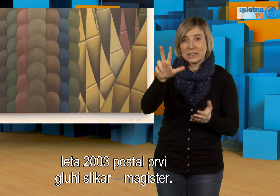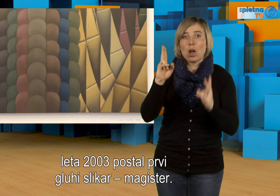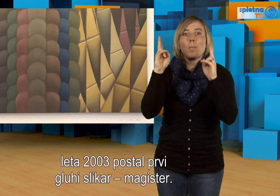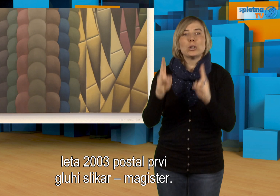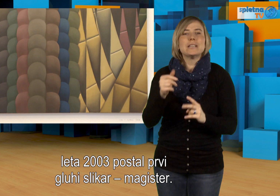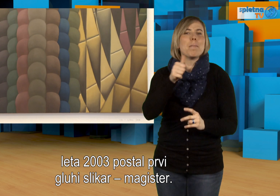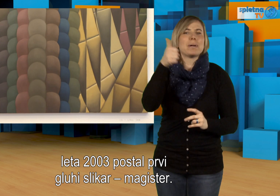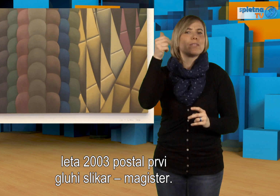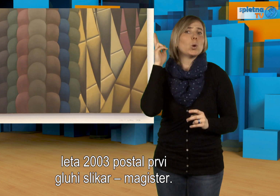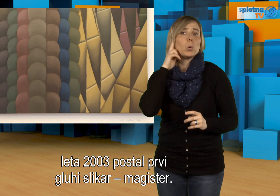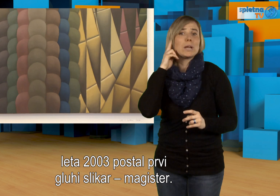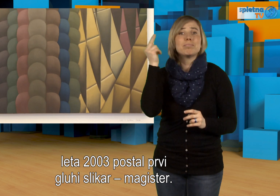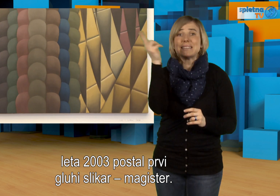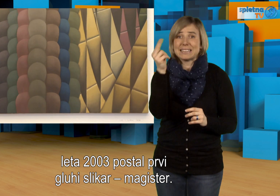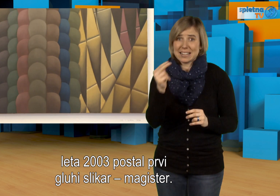slikar magister.